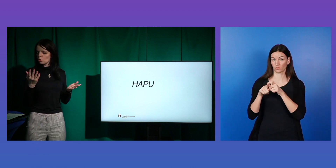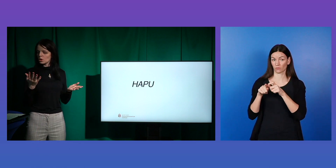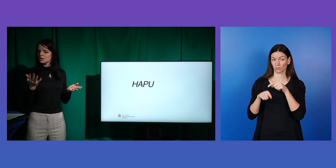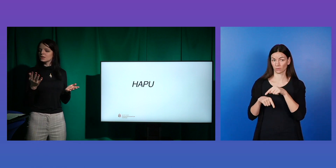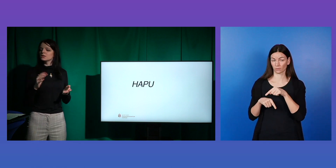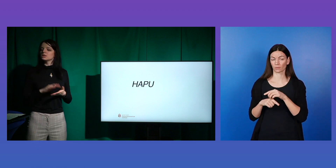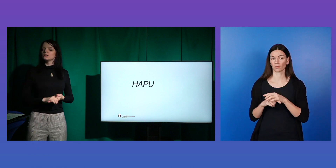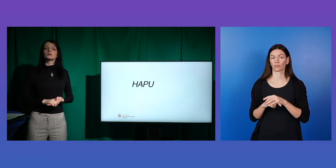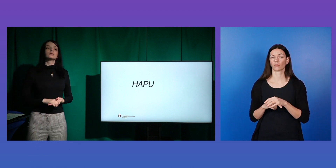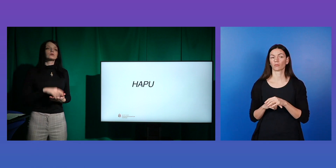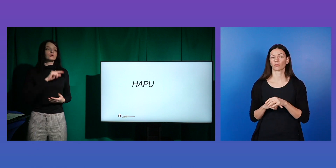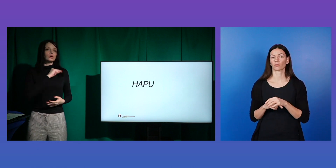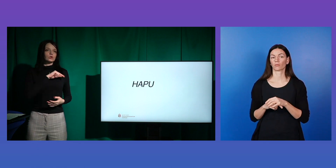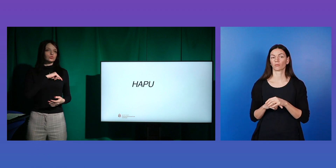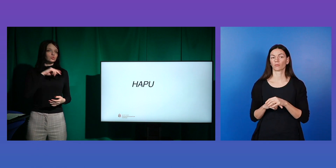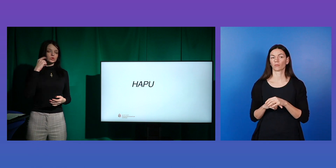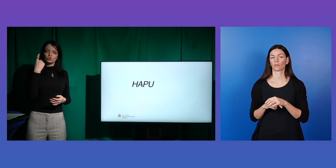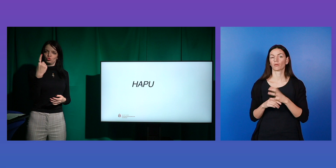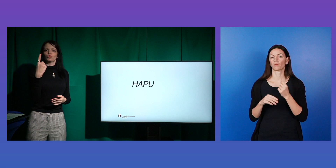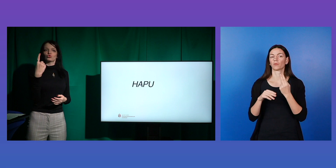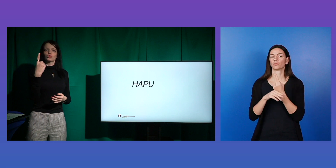Happu.